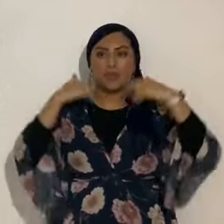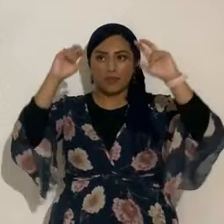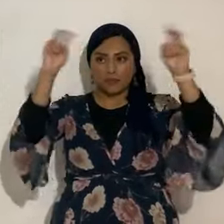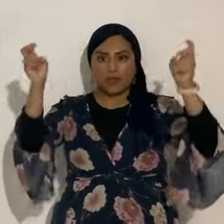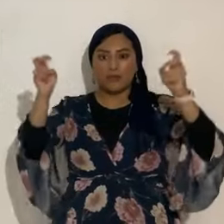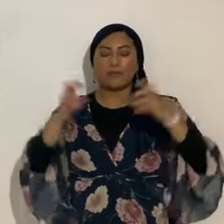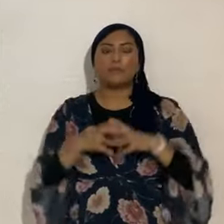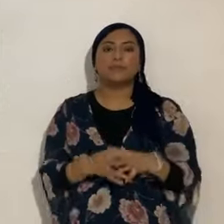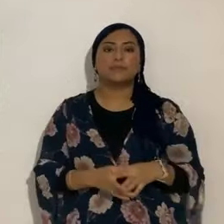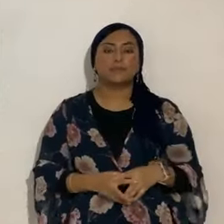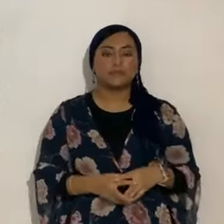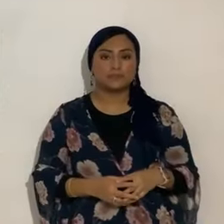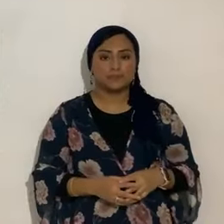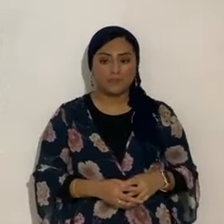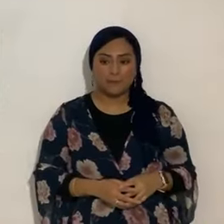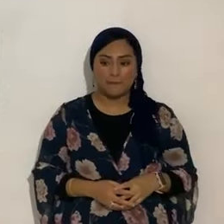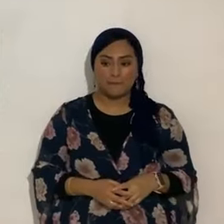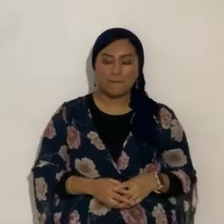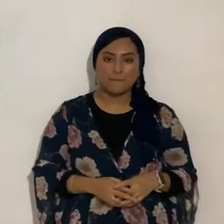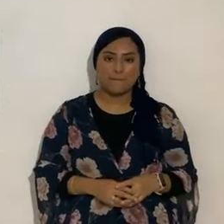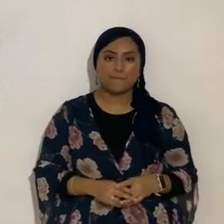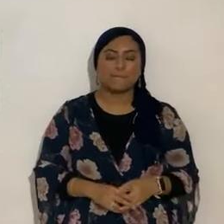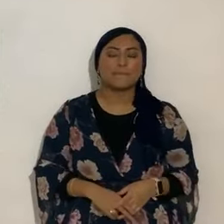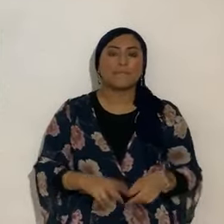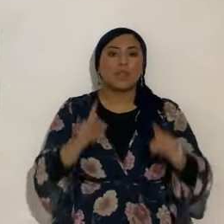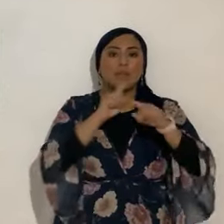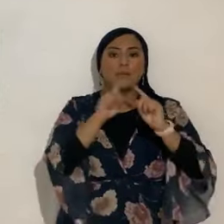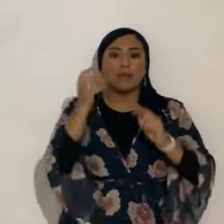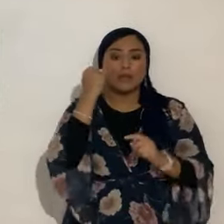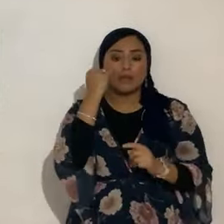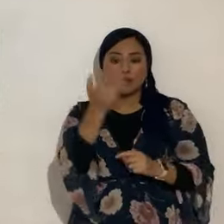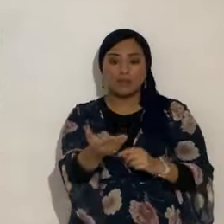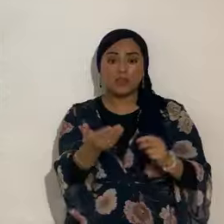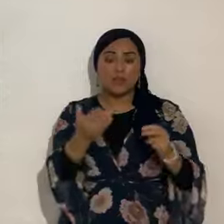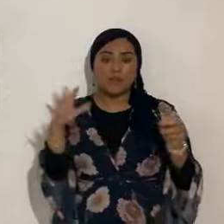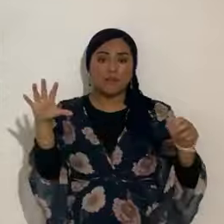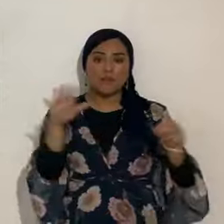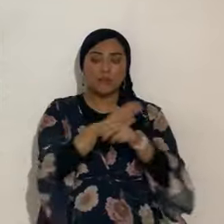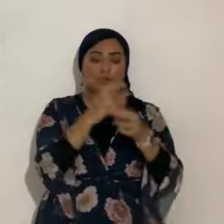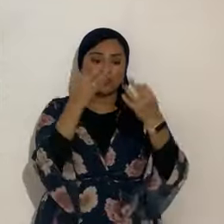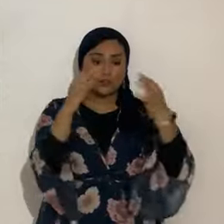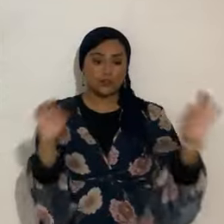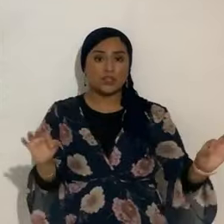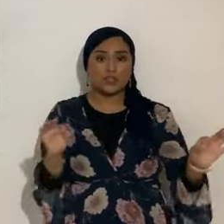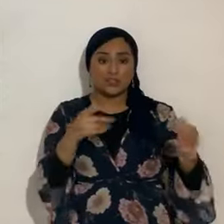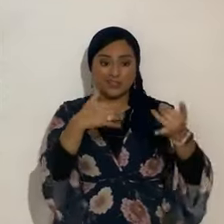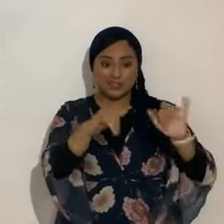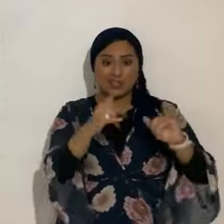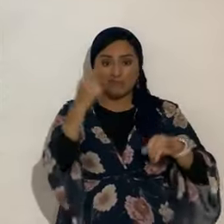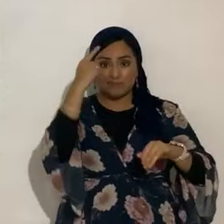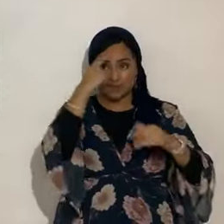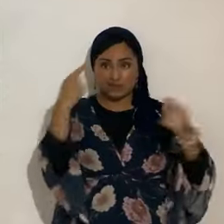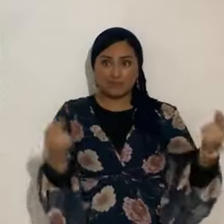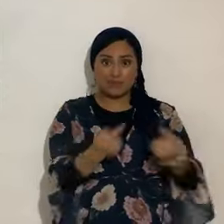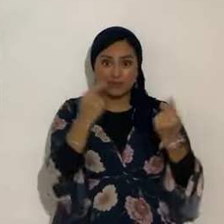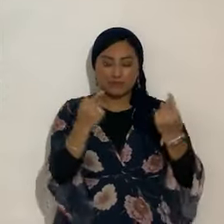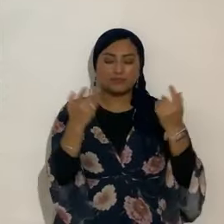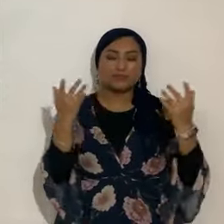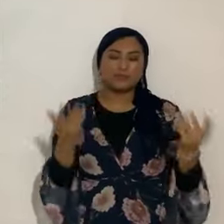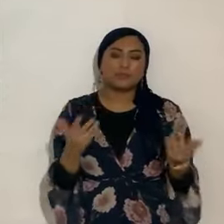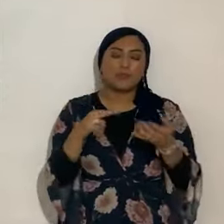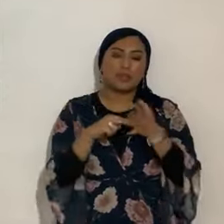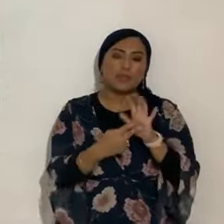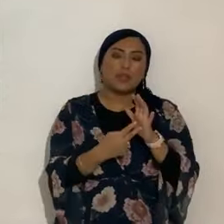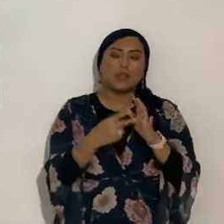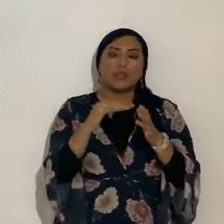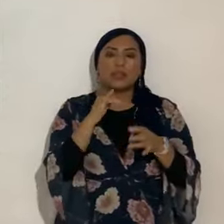la concupiscencia en este mismo canal. Pero si ya está totalmente libre y siguen esos pensamientos, entonces quiere decir